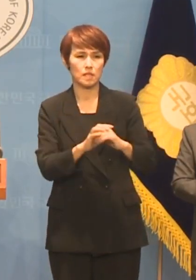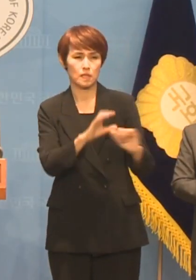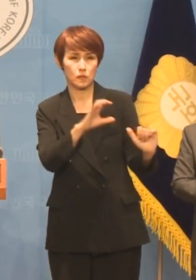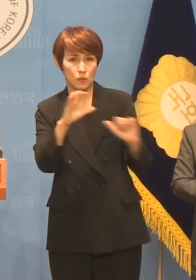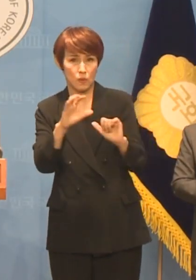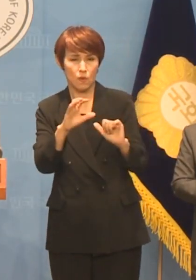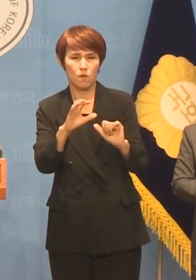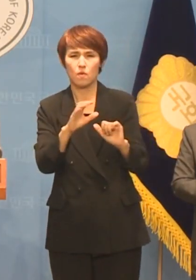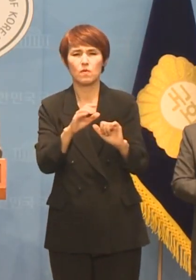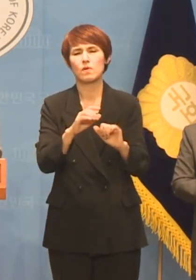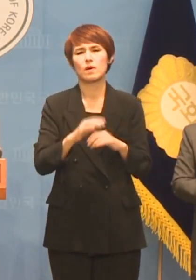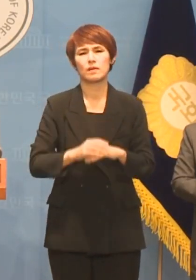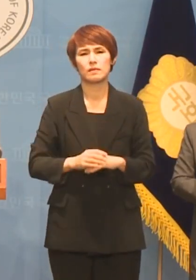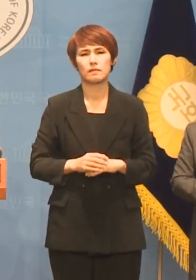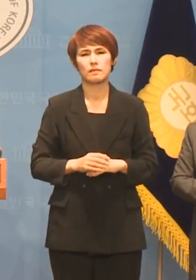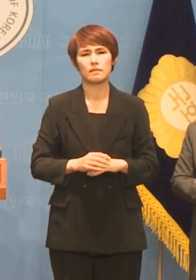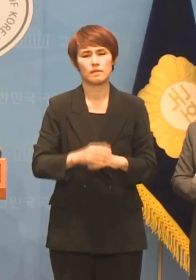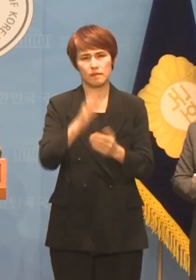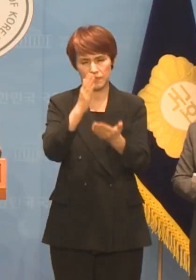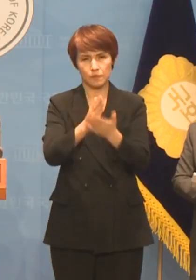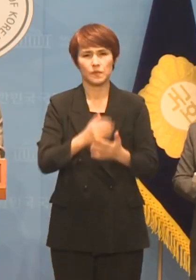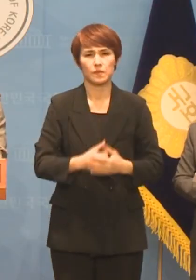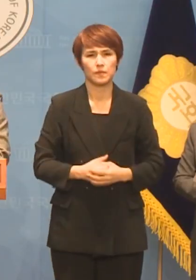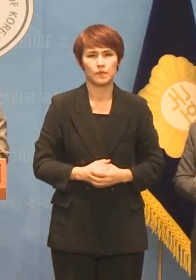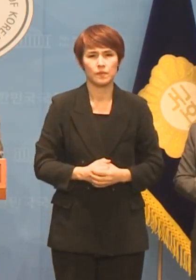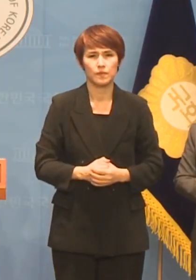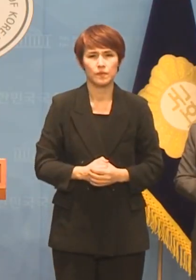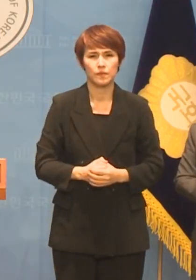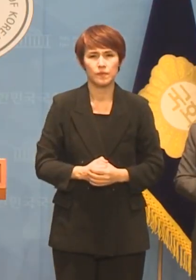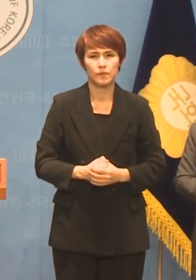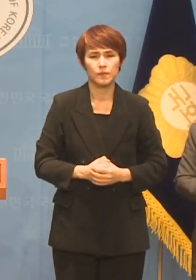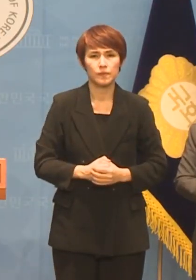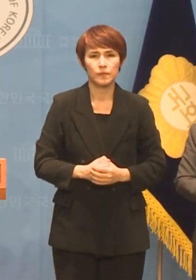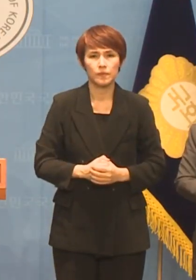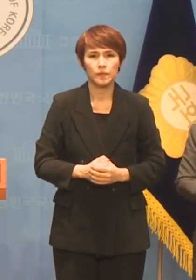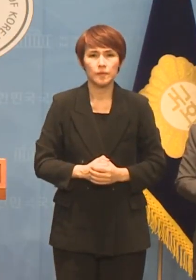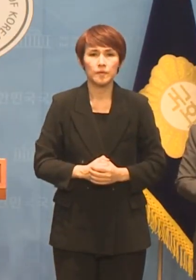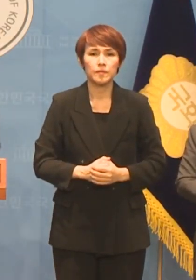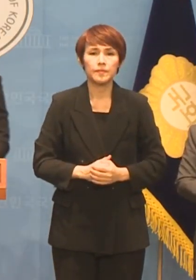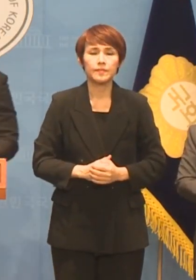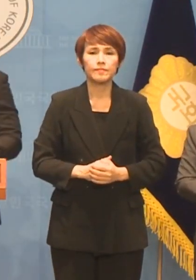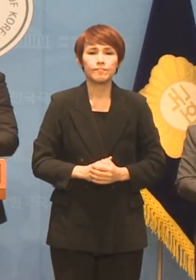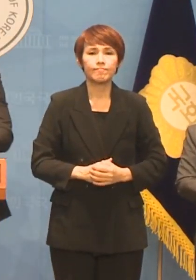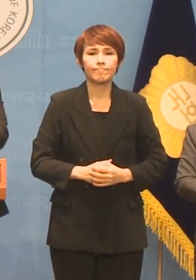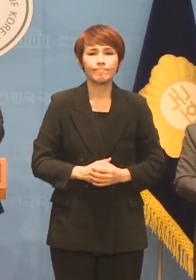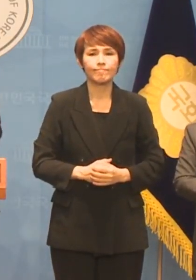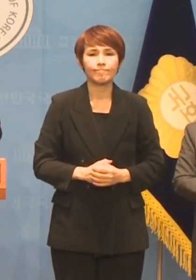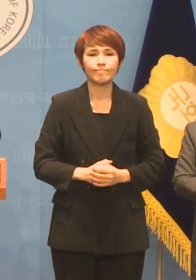정치에서 벗어나길 강력히 촉구합니다.